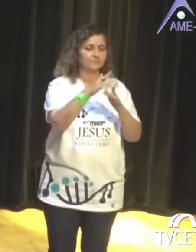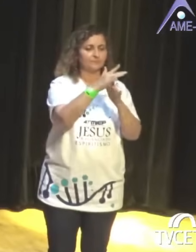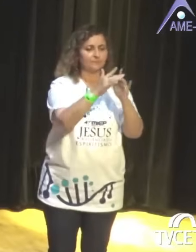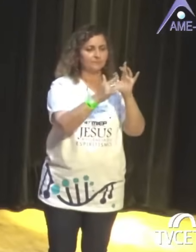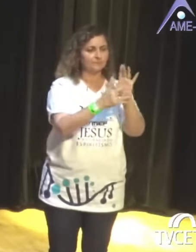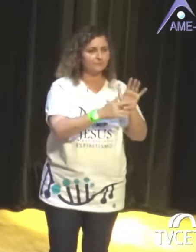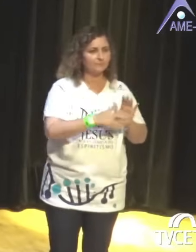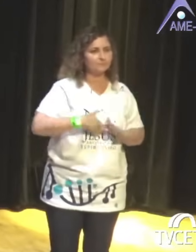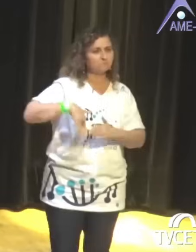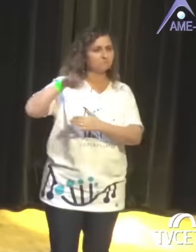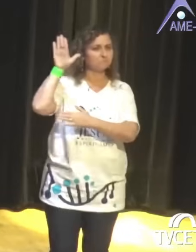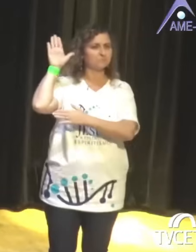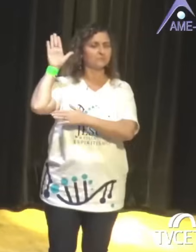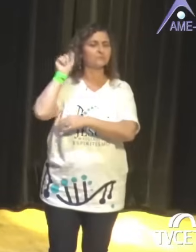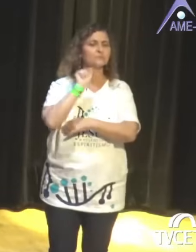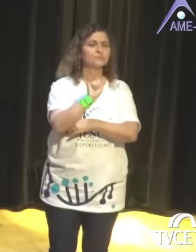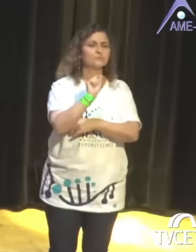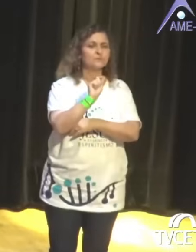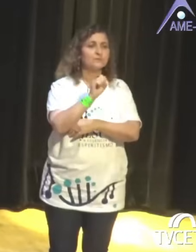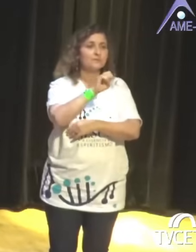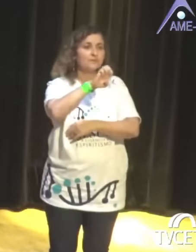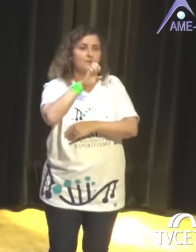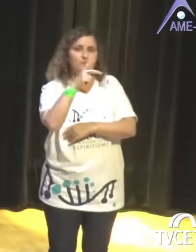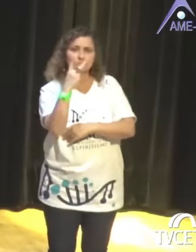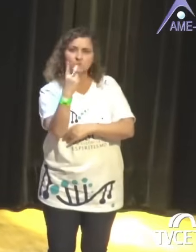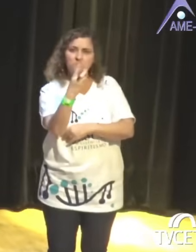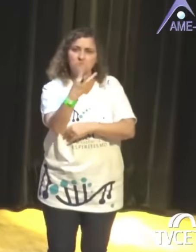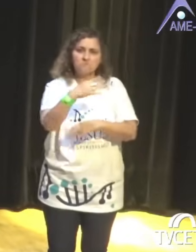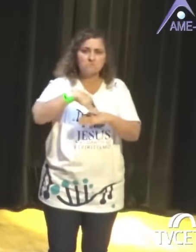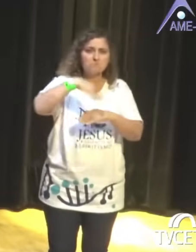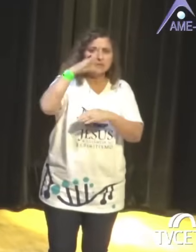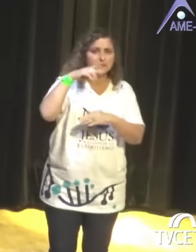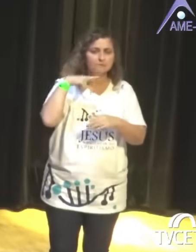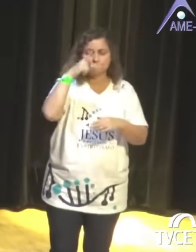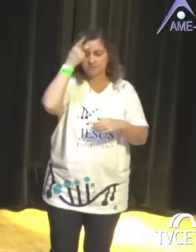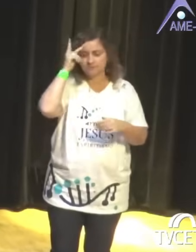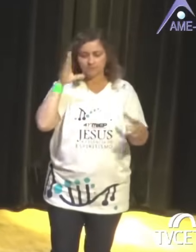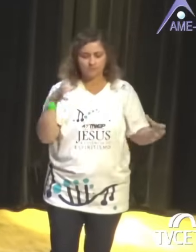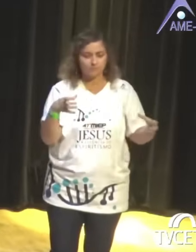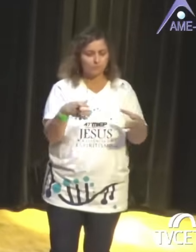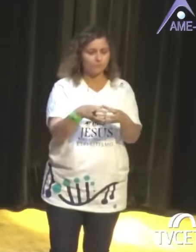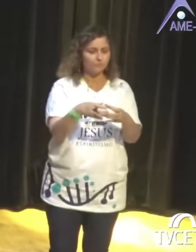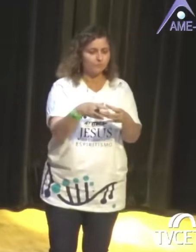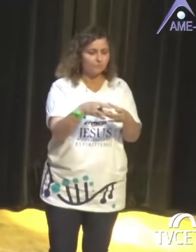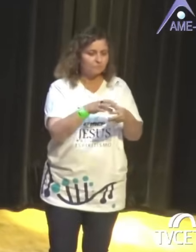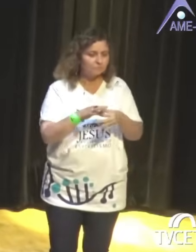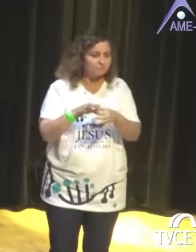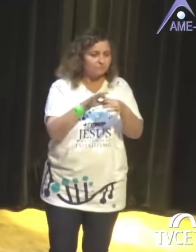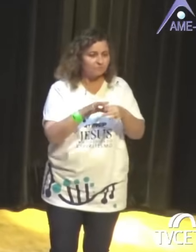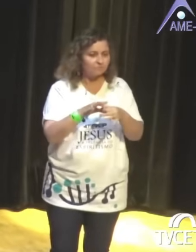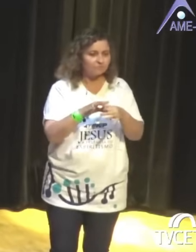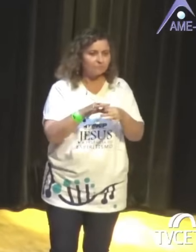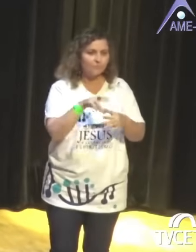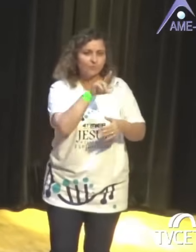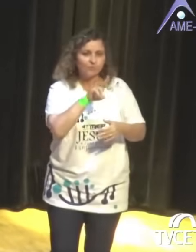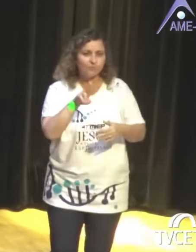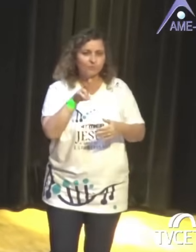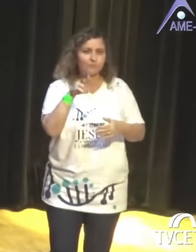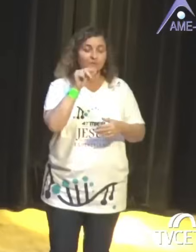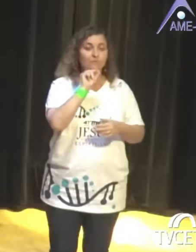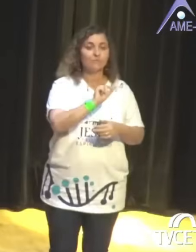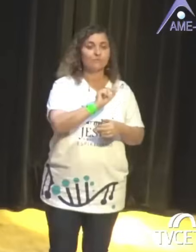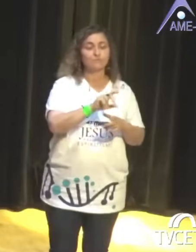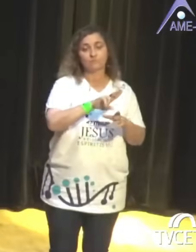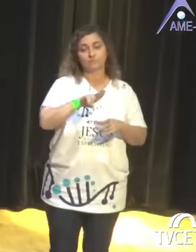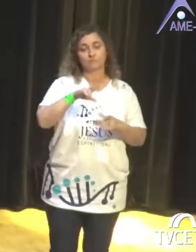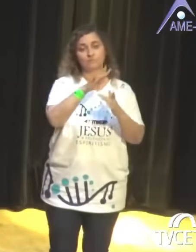dois ou mais reunidos em seu nome ele se Faria Presente porque a sua presença espiritual